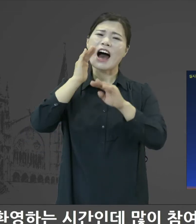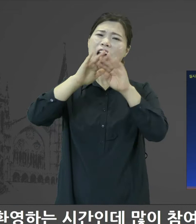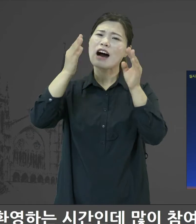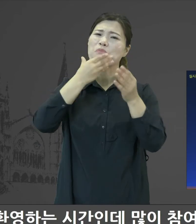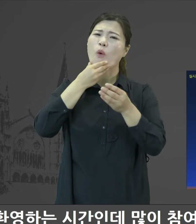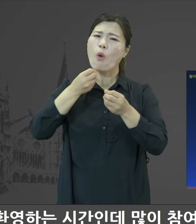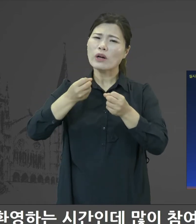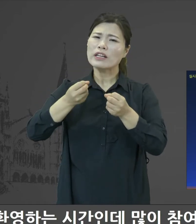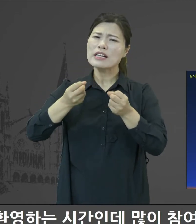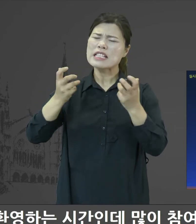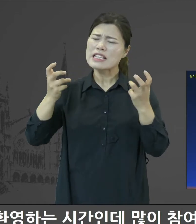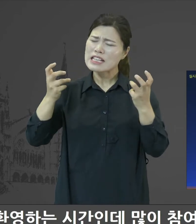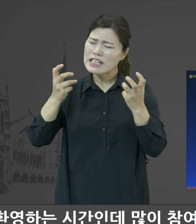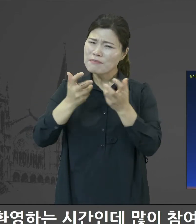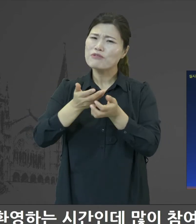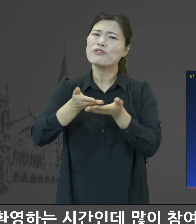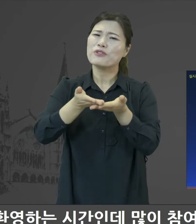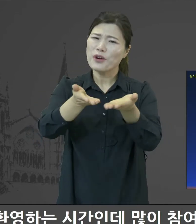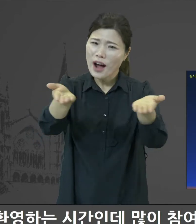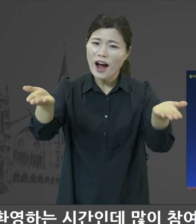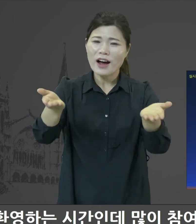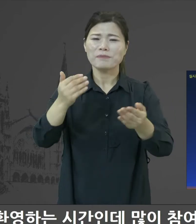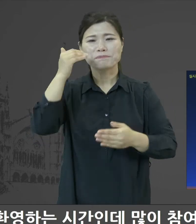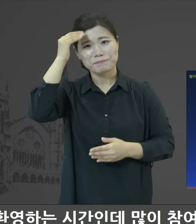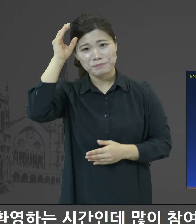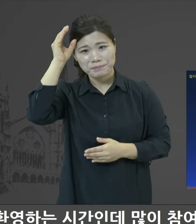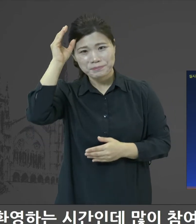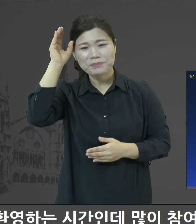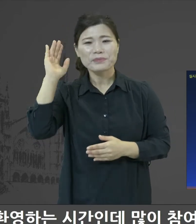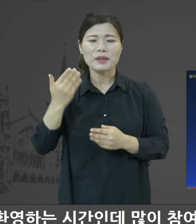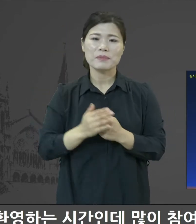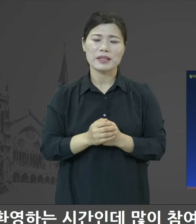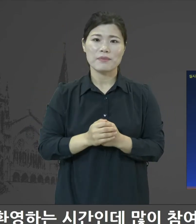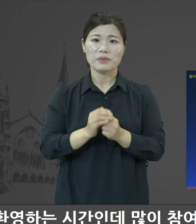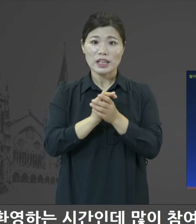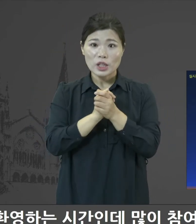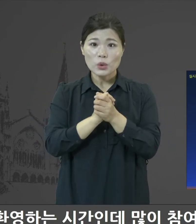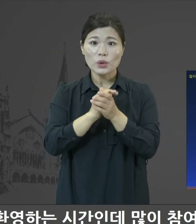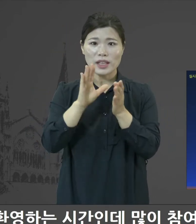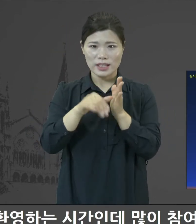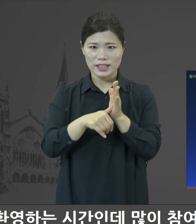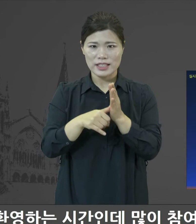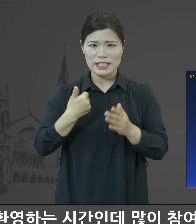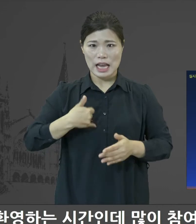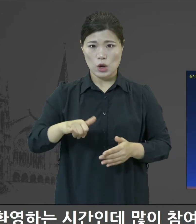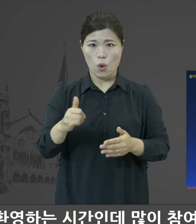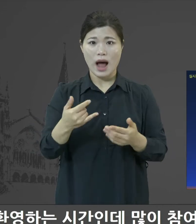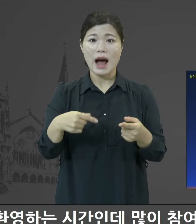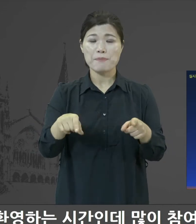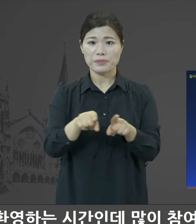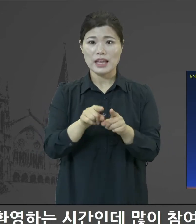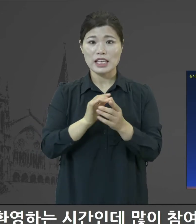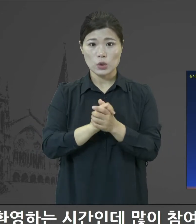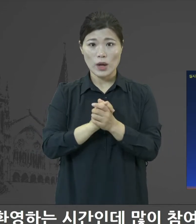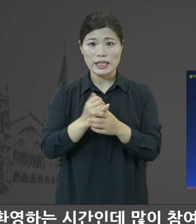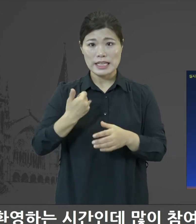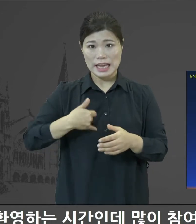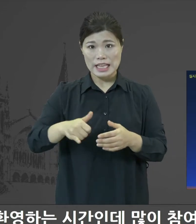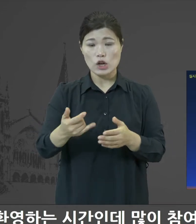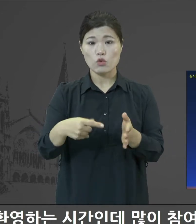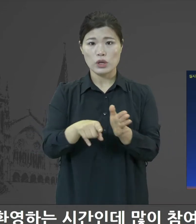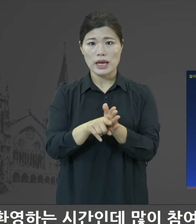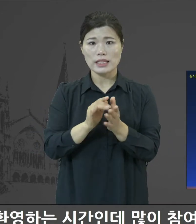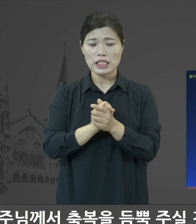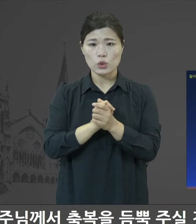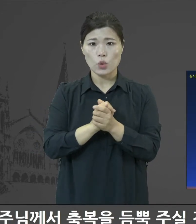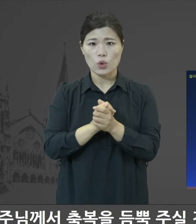것을 소망하며 기대합니다. 기도의 시간에는 우리 자녀들과 함께 기도하는, 또 자녀들을 위해서